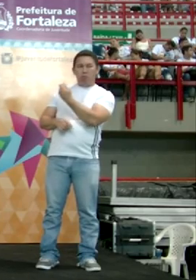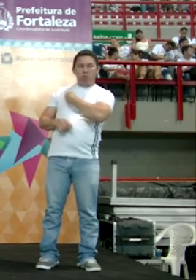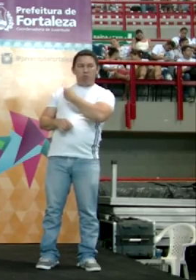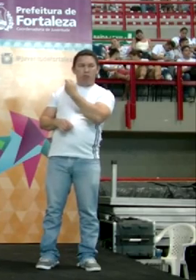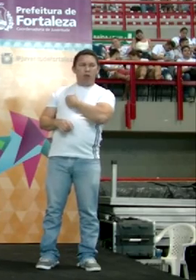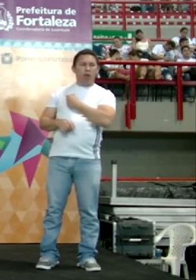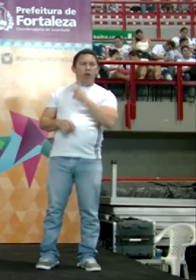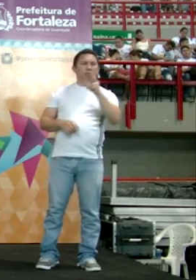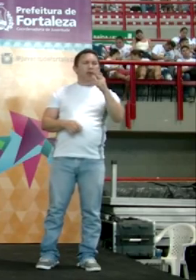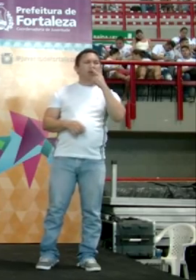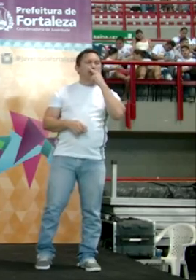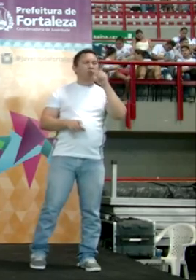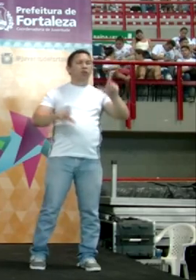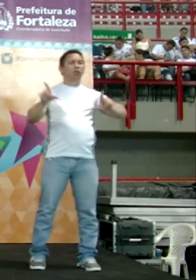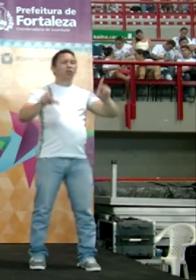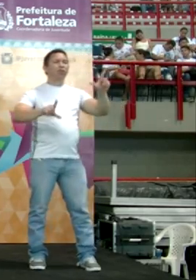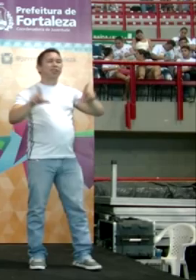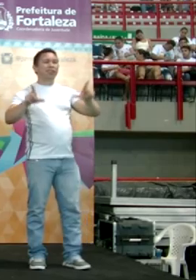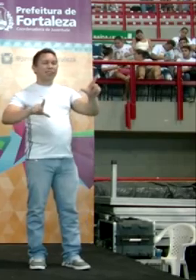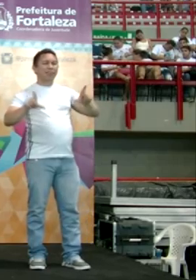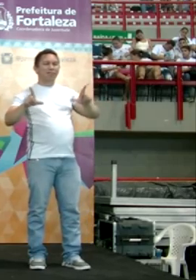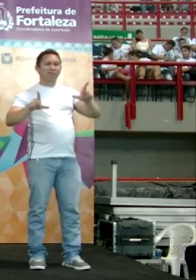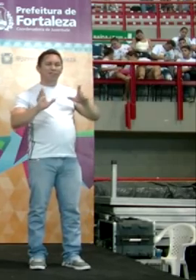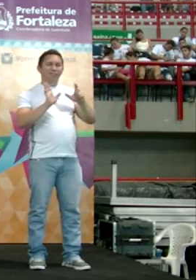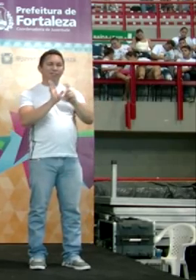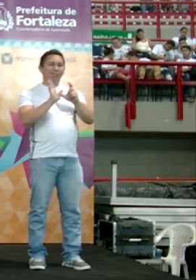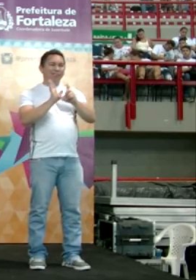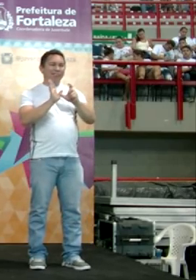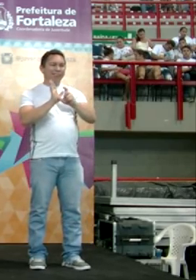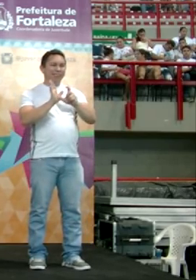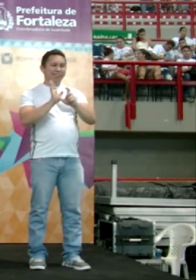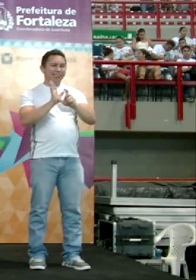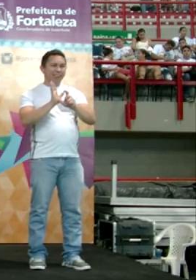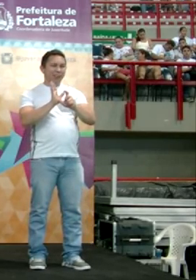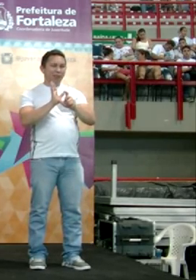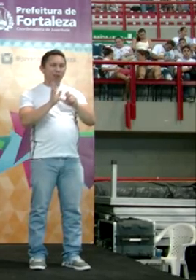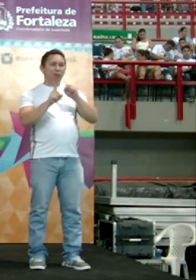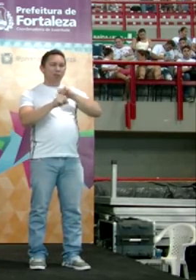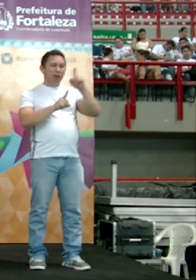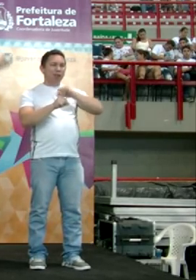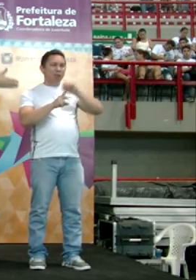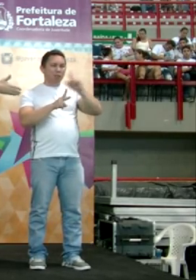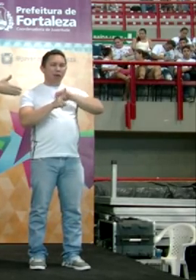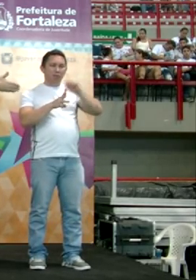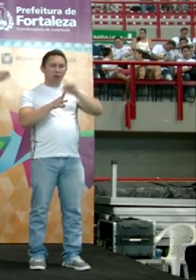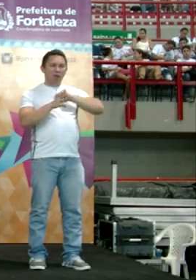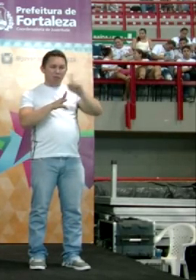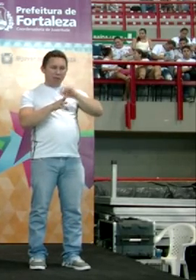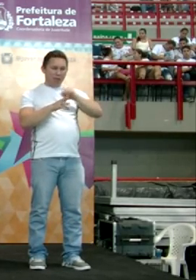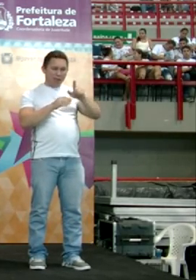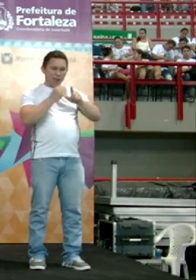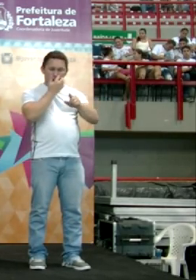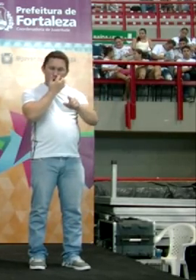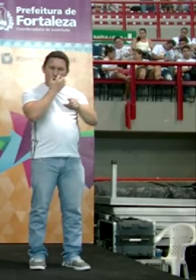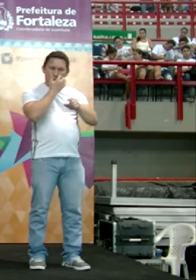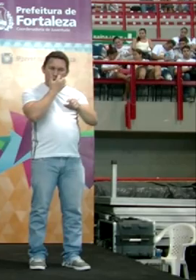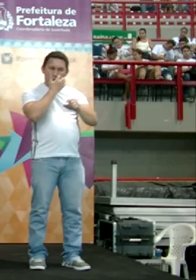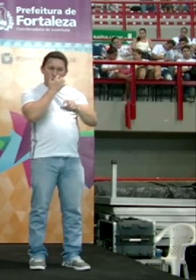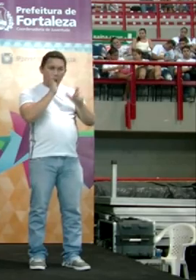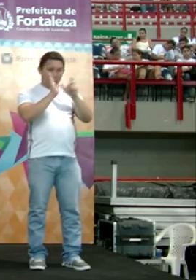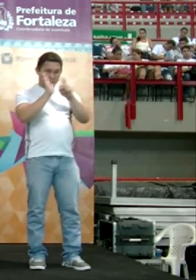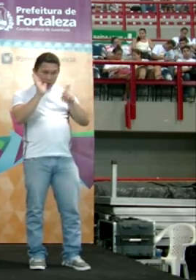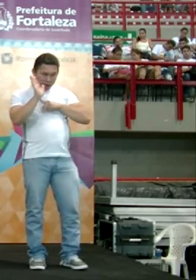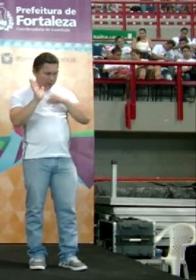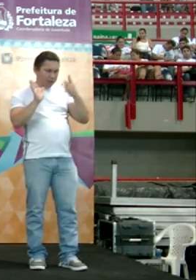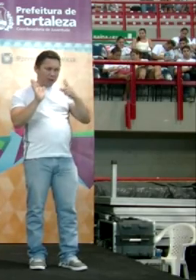sistema de TV por assinatura, sei lá, uma Sky, né? Por exemplo. A Sky, a pessoa paga a mensalidade, ela não é dona da